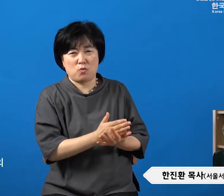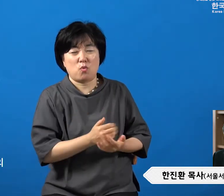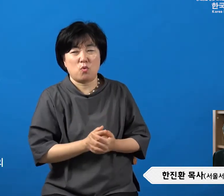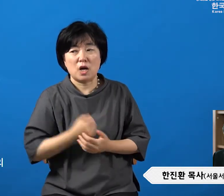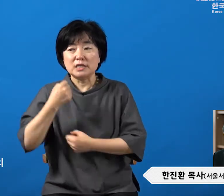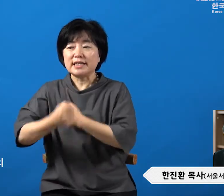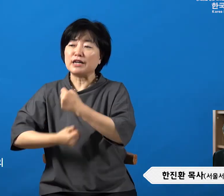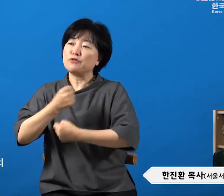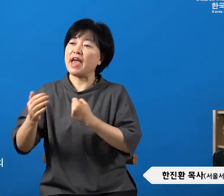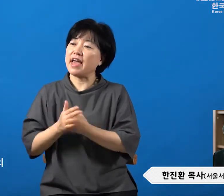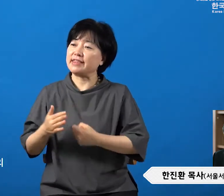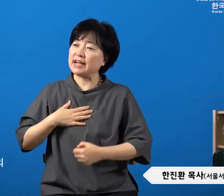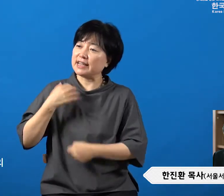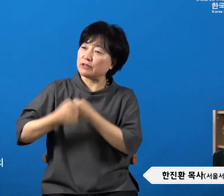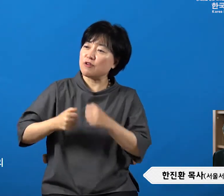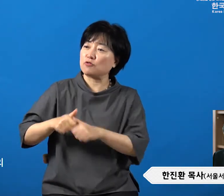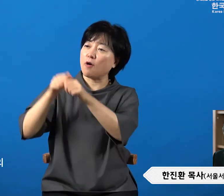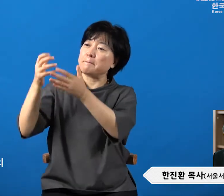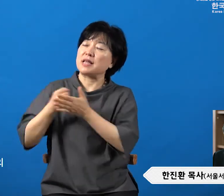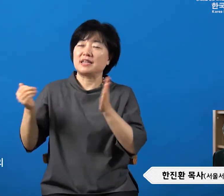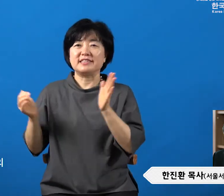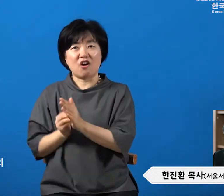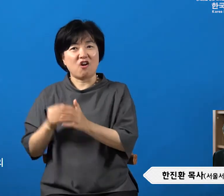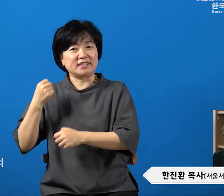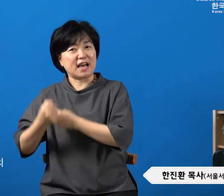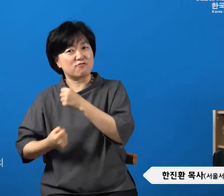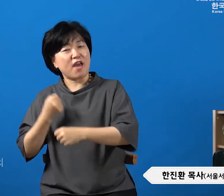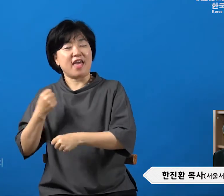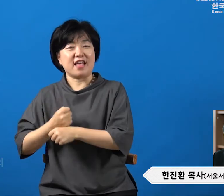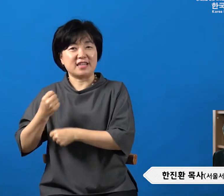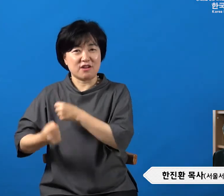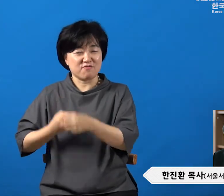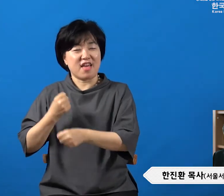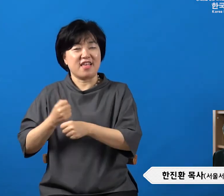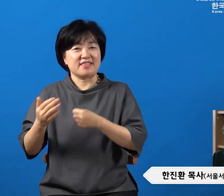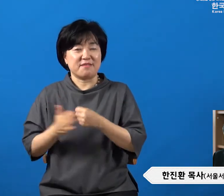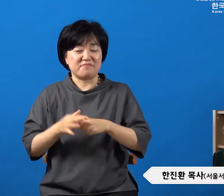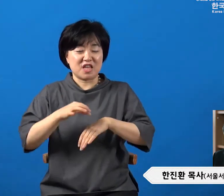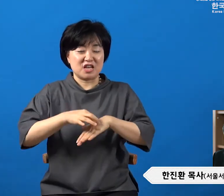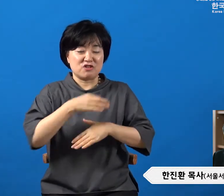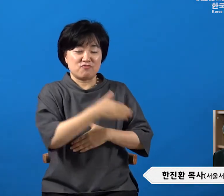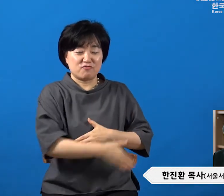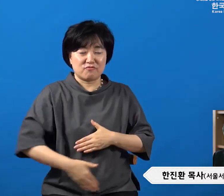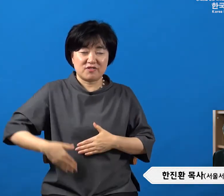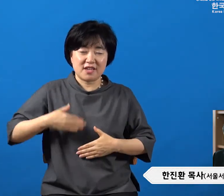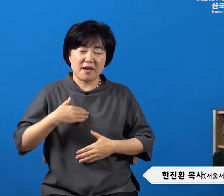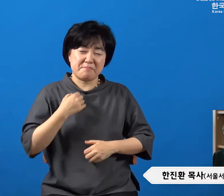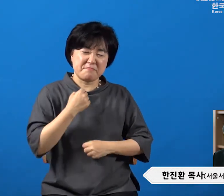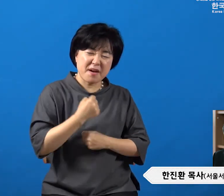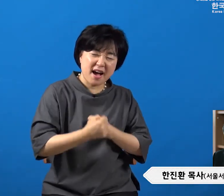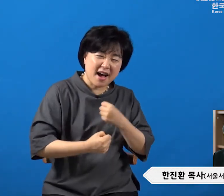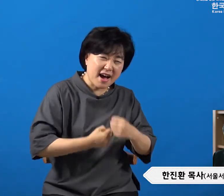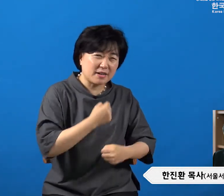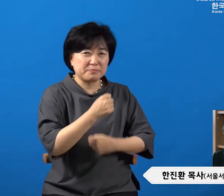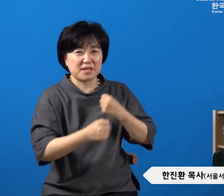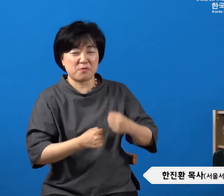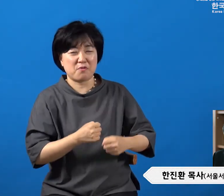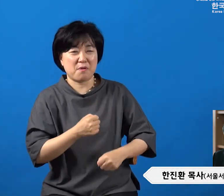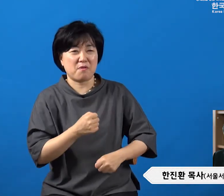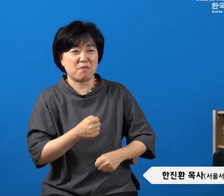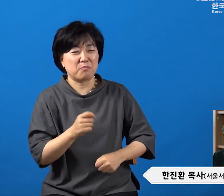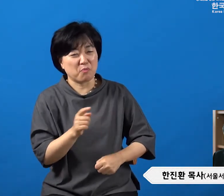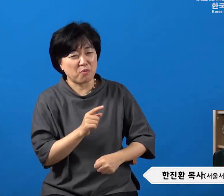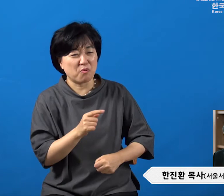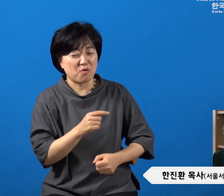육체의 기회를 삼지 말라. 그 말은 자유를 가지고 육체의 방종이나 방탕을